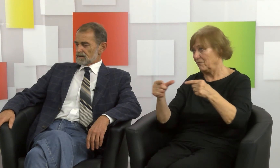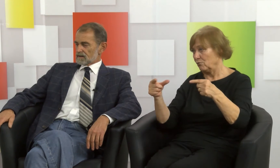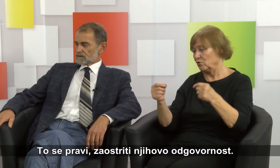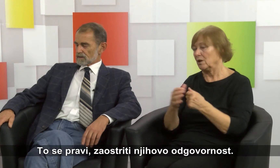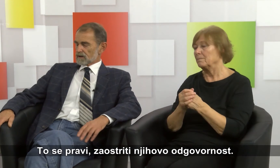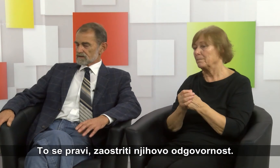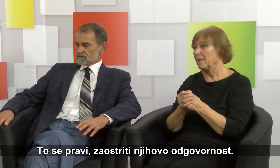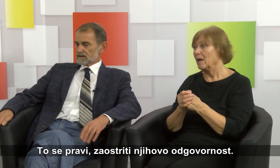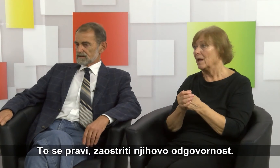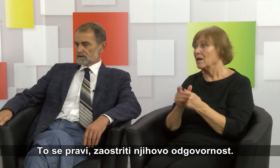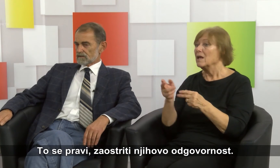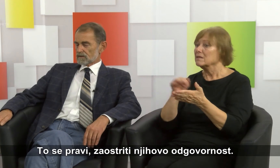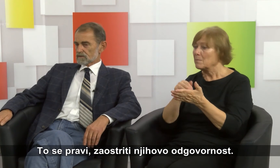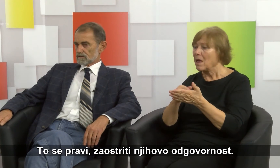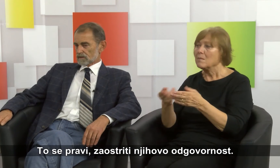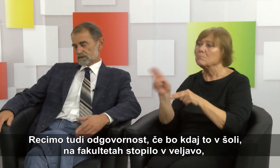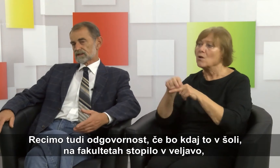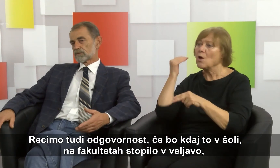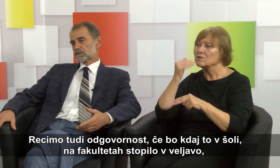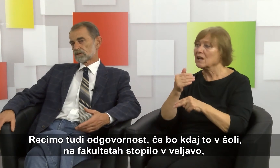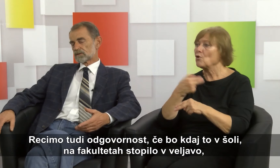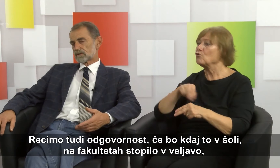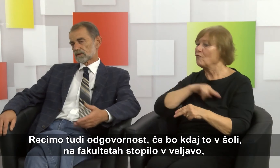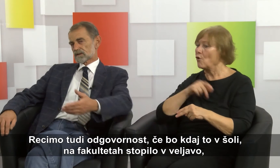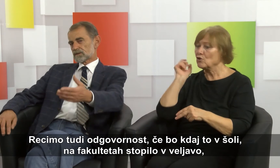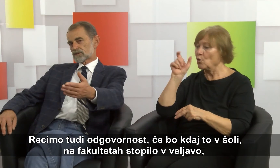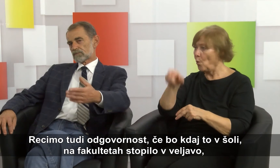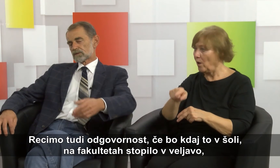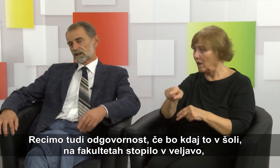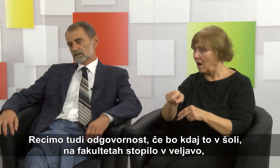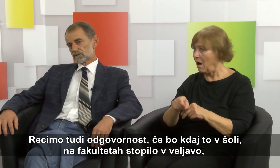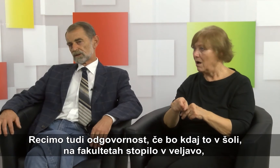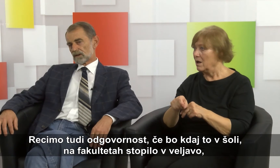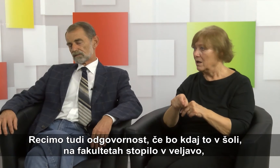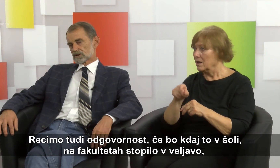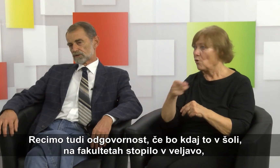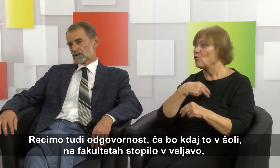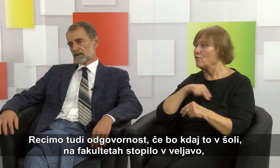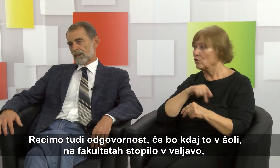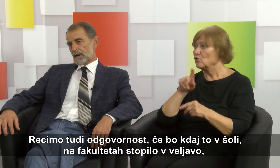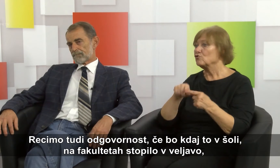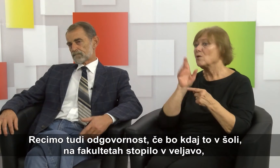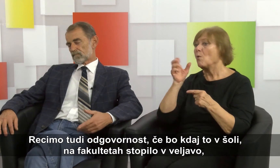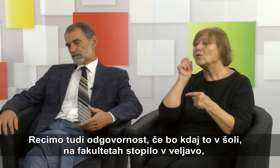To se pravi zaostriti njihovo odgovornost, recimo tudi odgovornost, da če bo kdaj to v šoli,